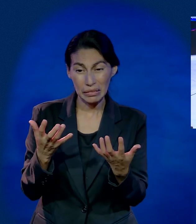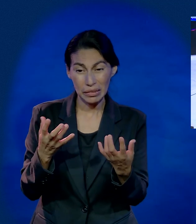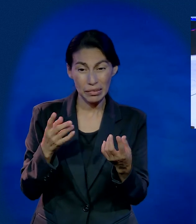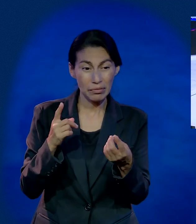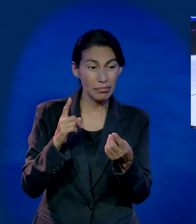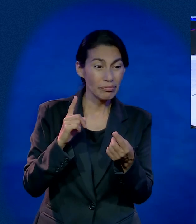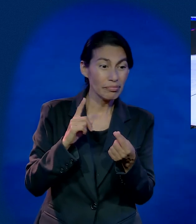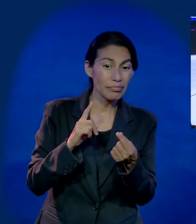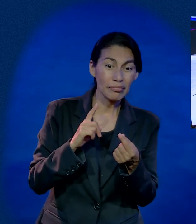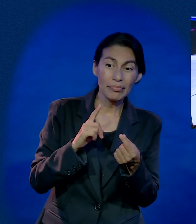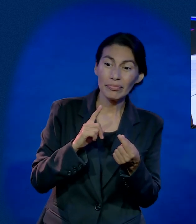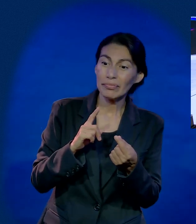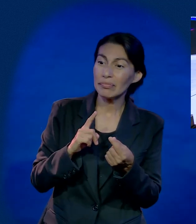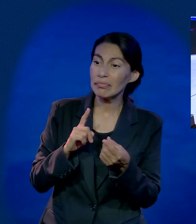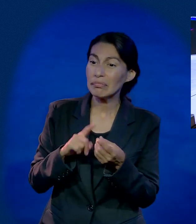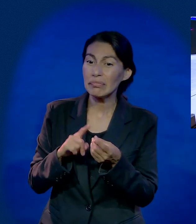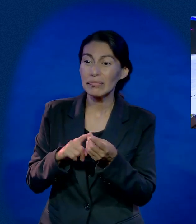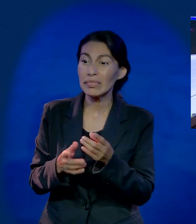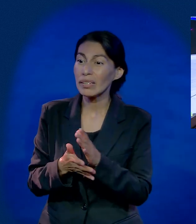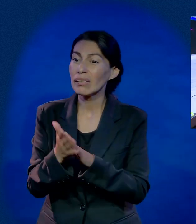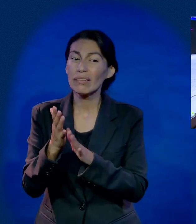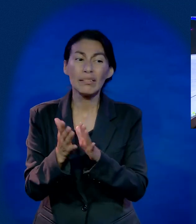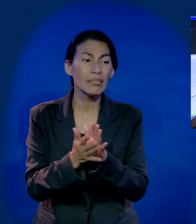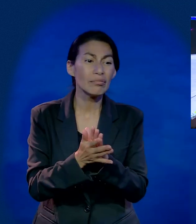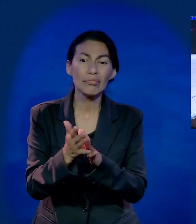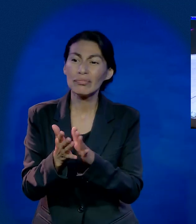¿Qué hacer?